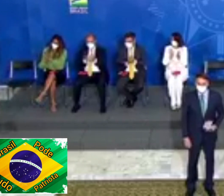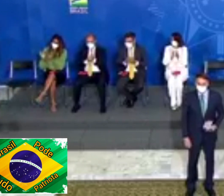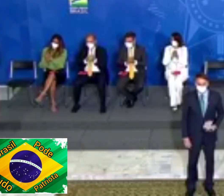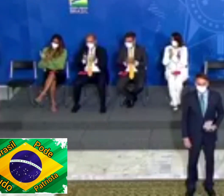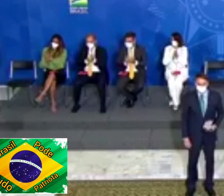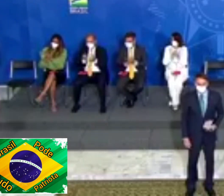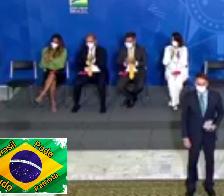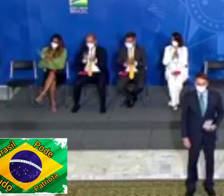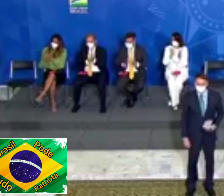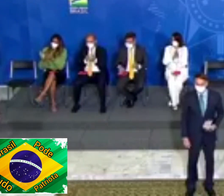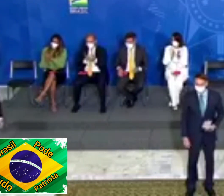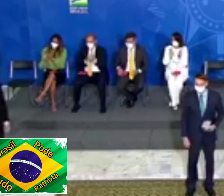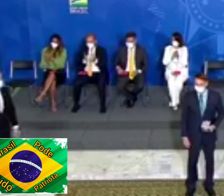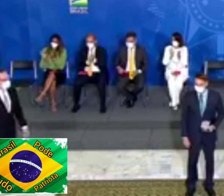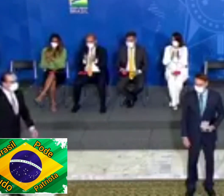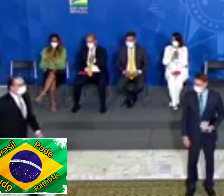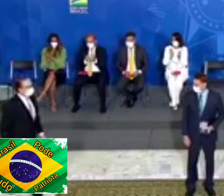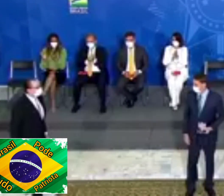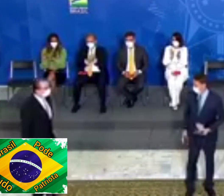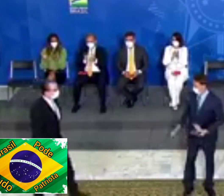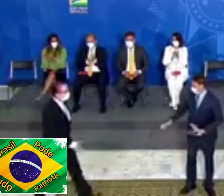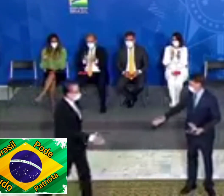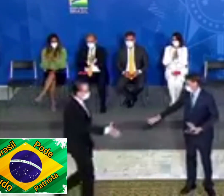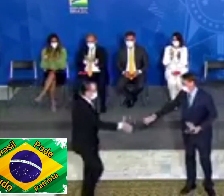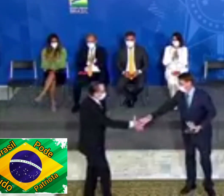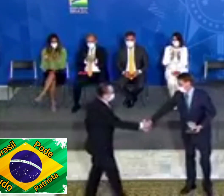Vila Nova Star.